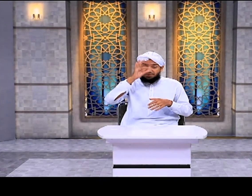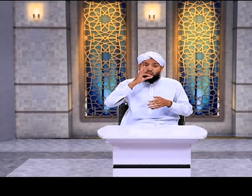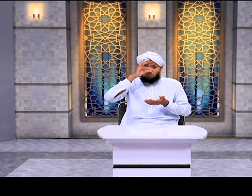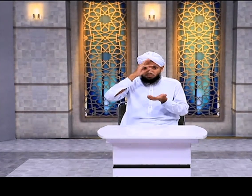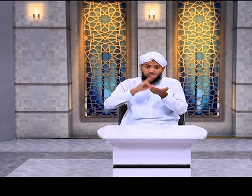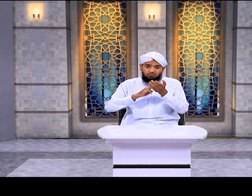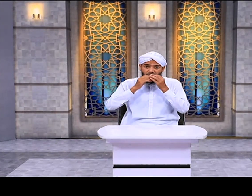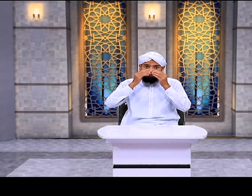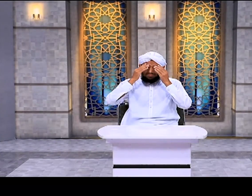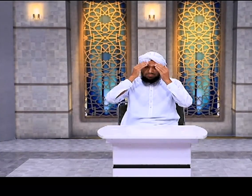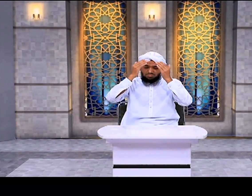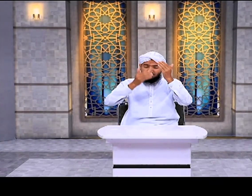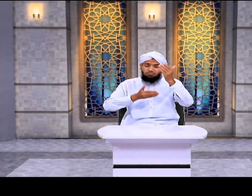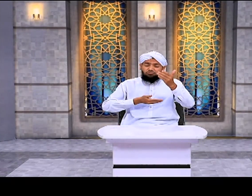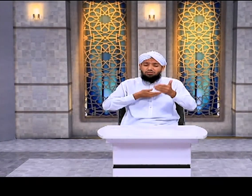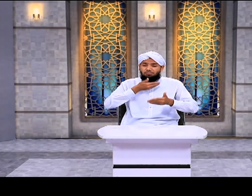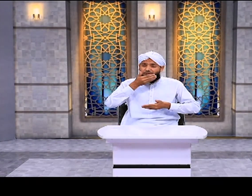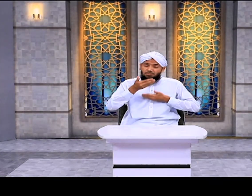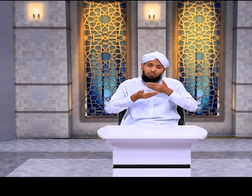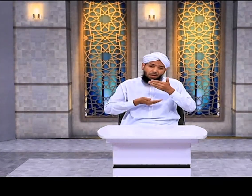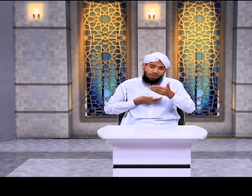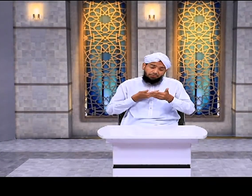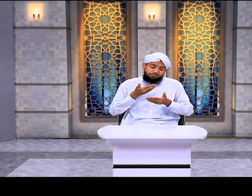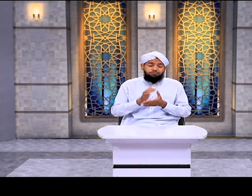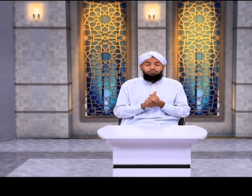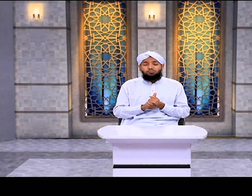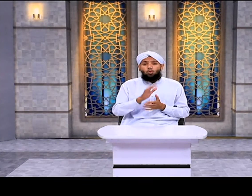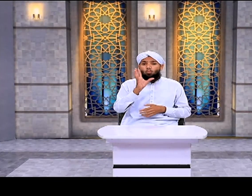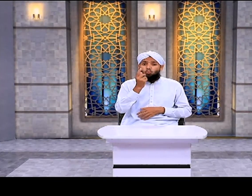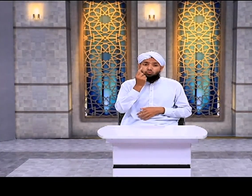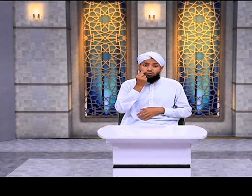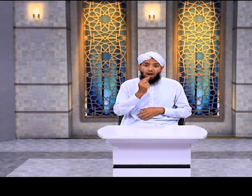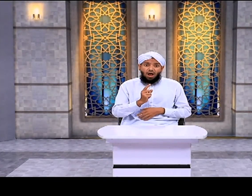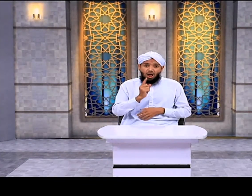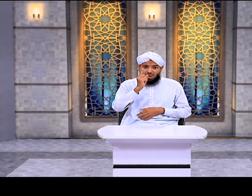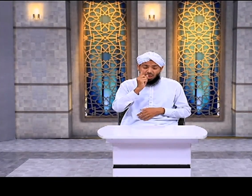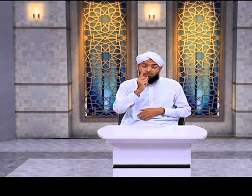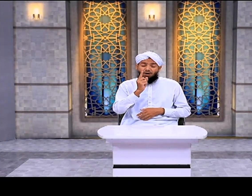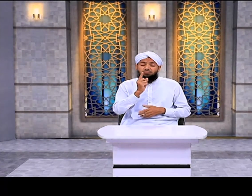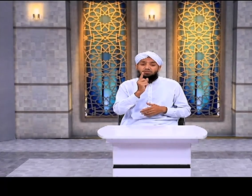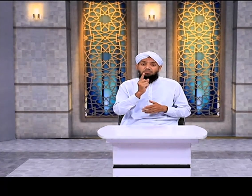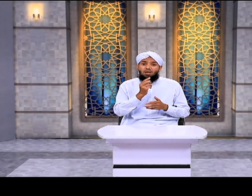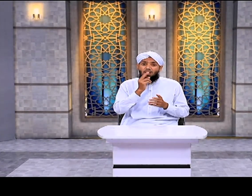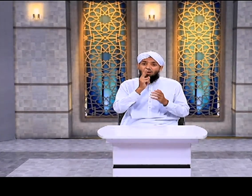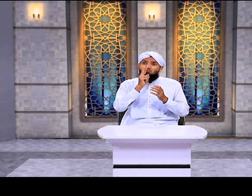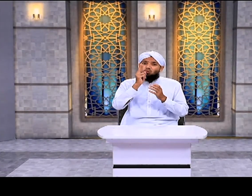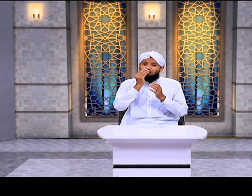اللہ علیہ وآلہ وصحبہ وسلم نے فرمایا، جو اللہ پاک سے 3 بار جنت مانگے تو جنت کہتی